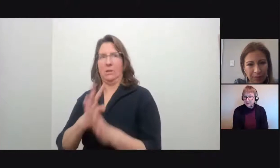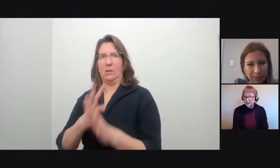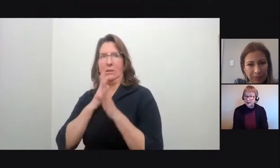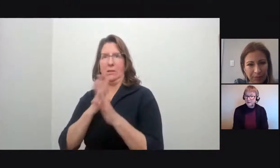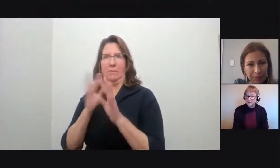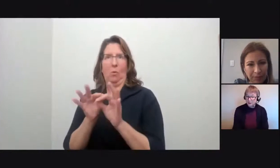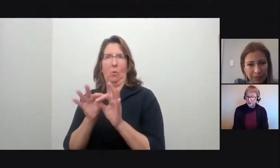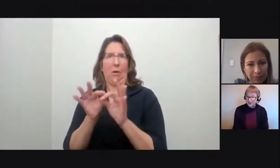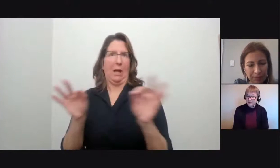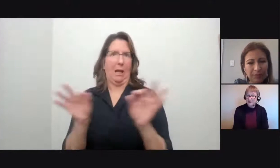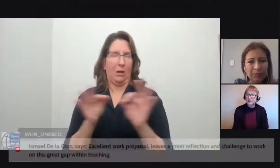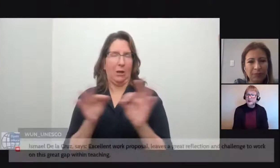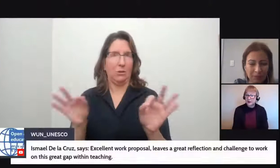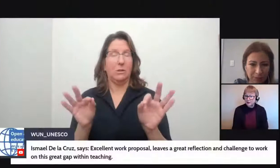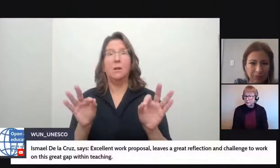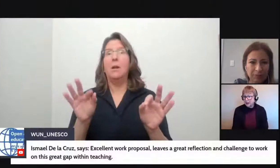países. Entonces,